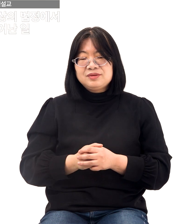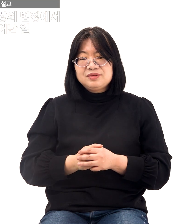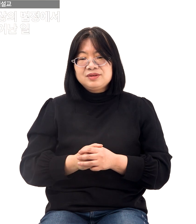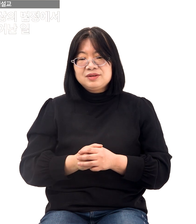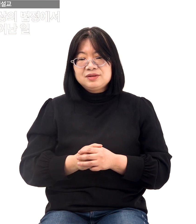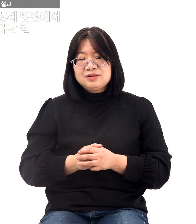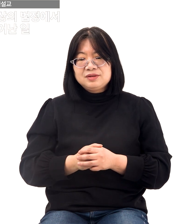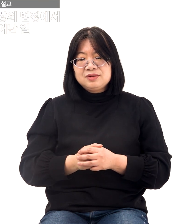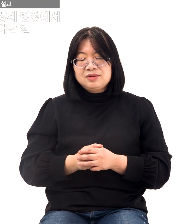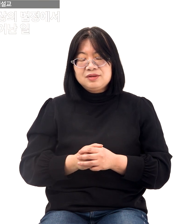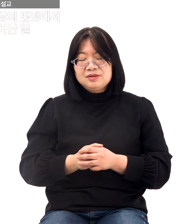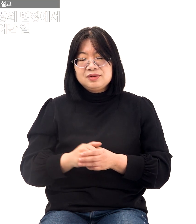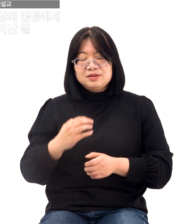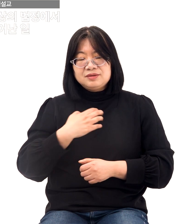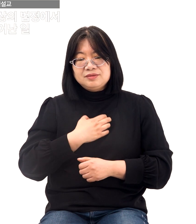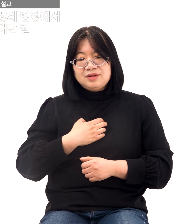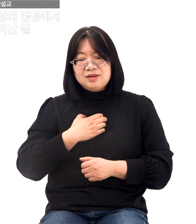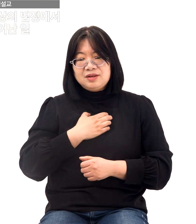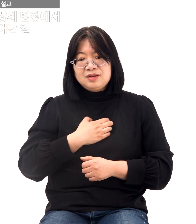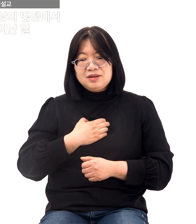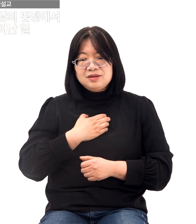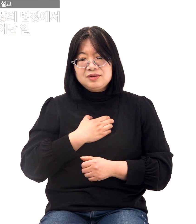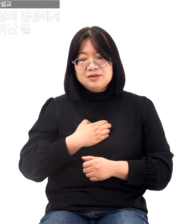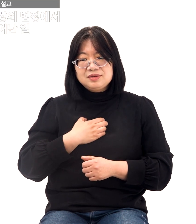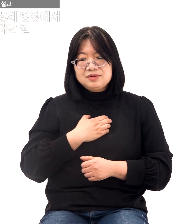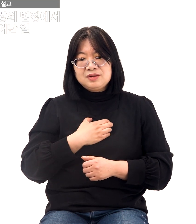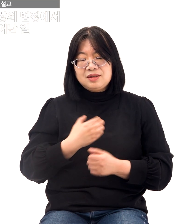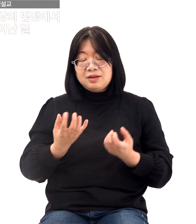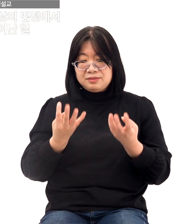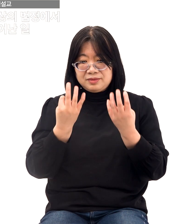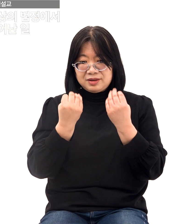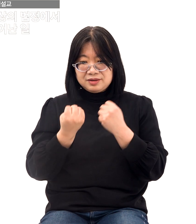캄캄하고 괴로운